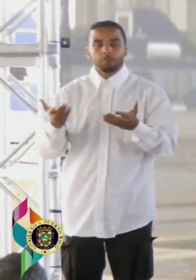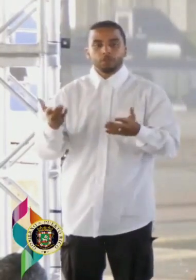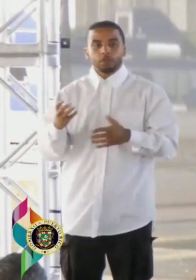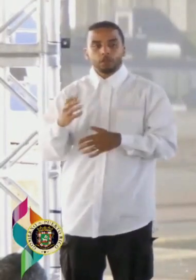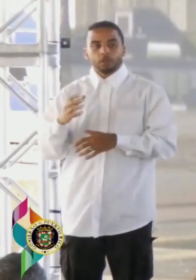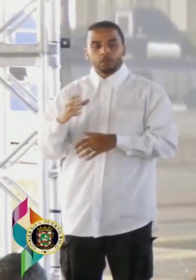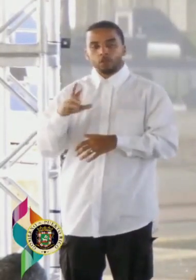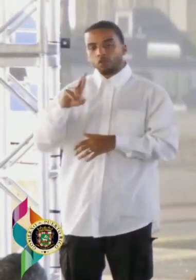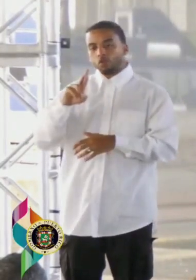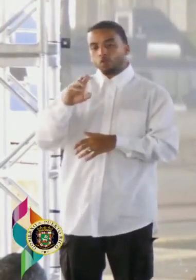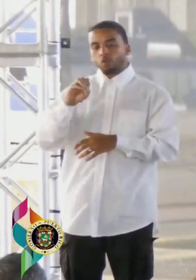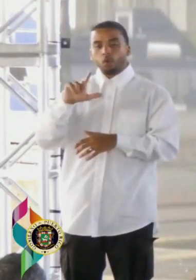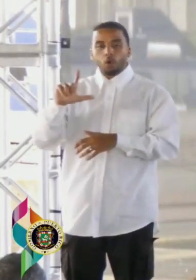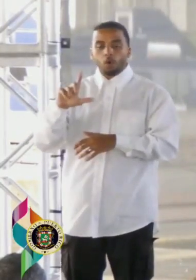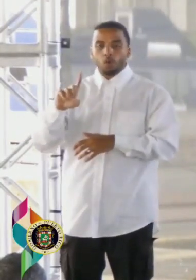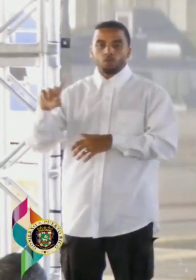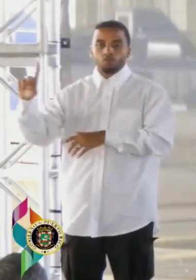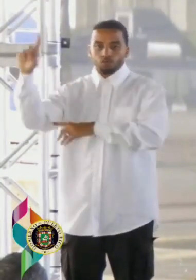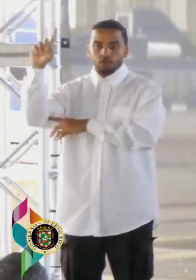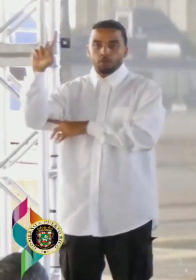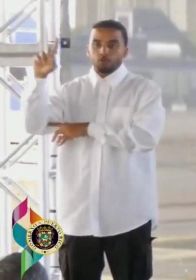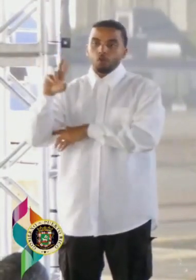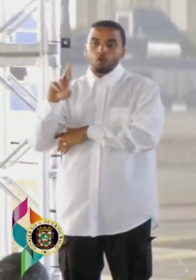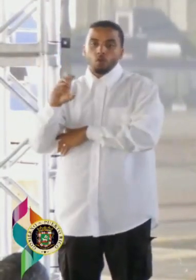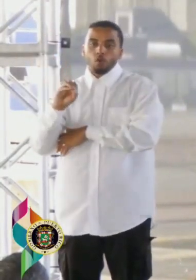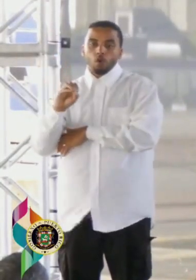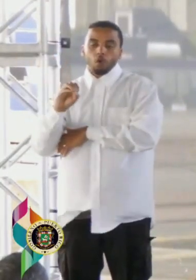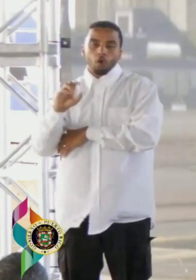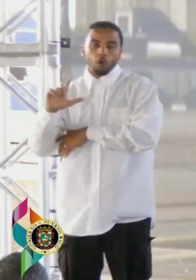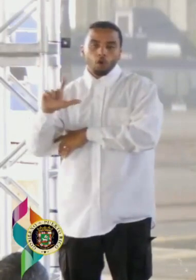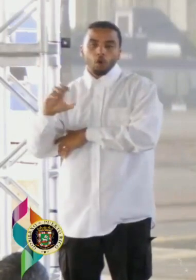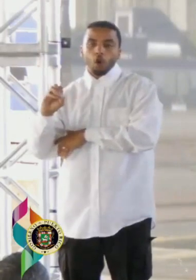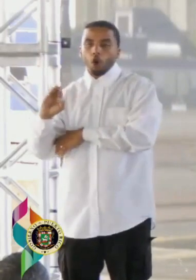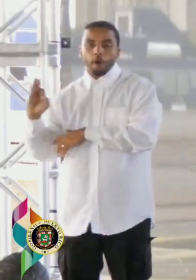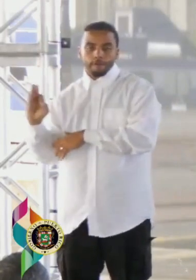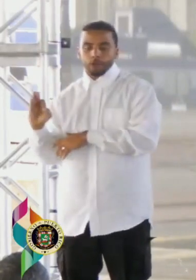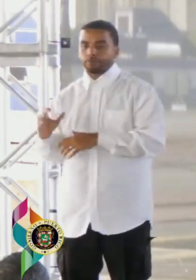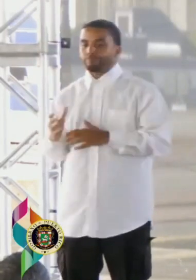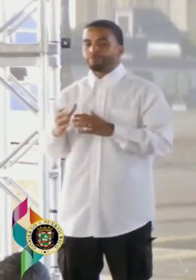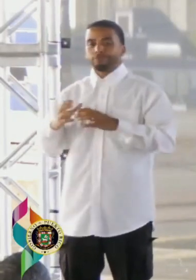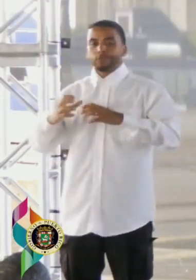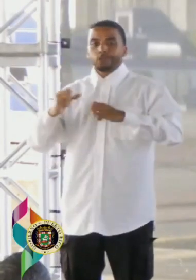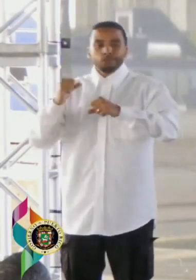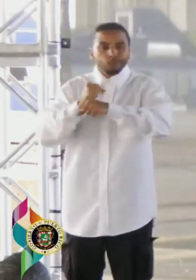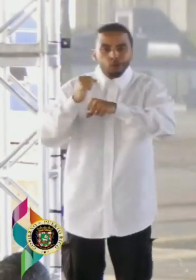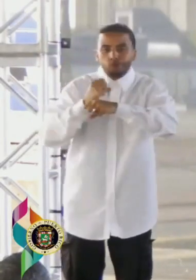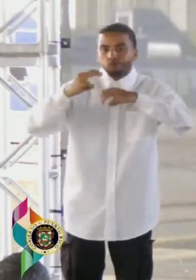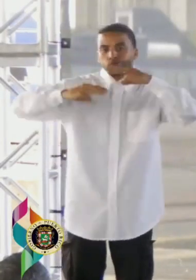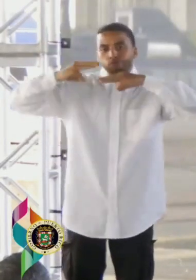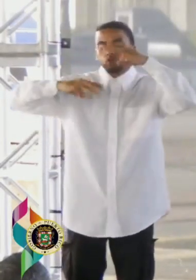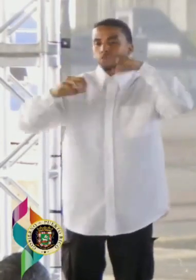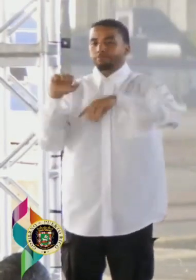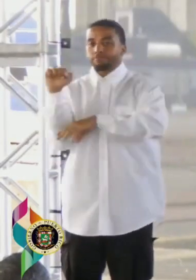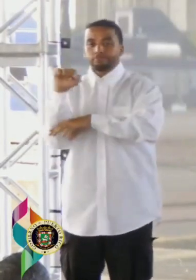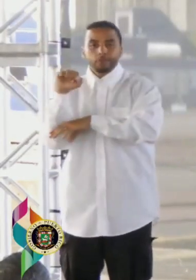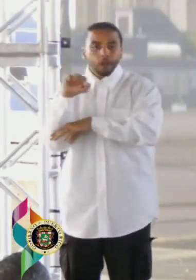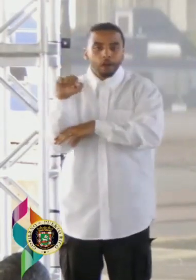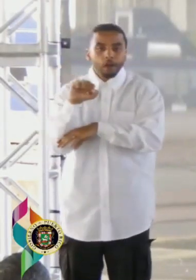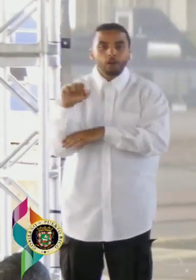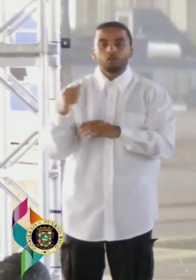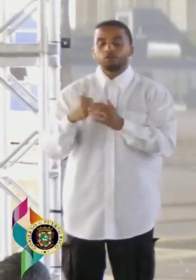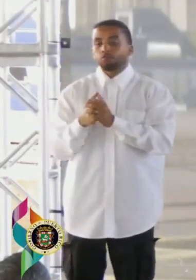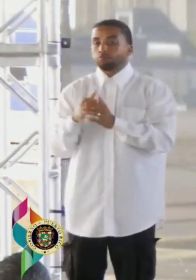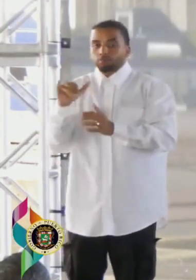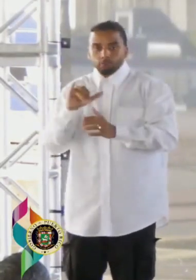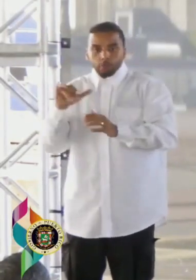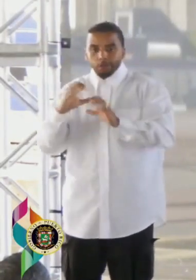roll on roll off equipos de construcción flatbeds carros y también obviamente vagones porque la